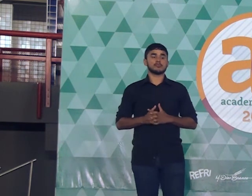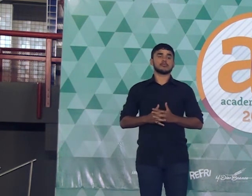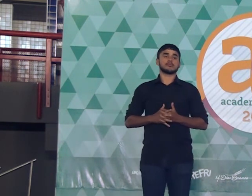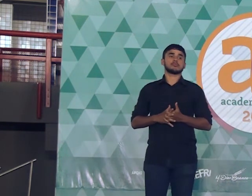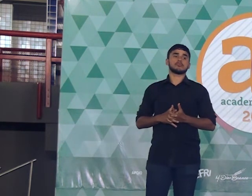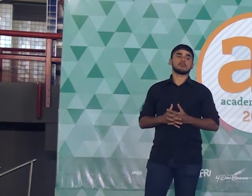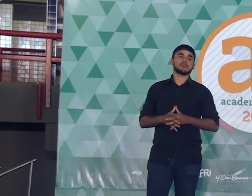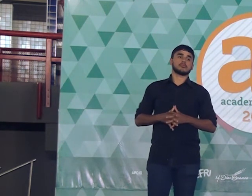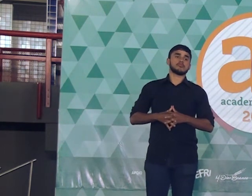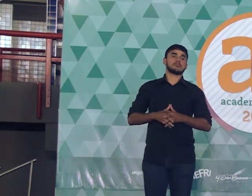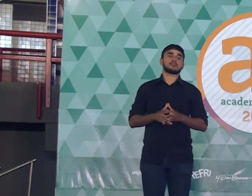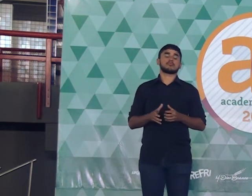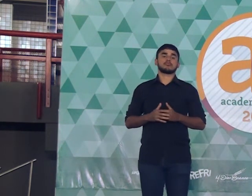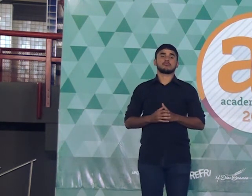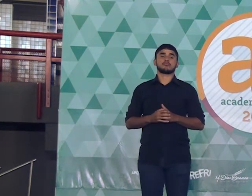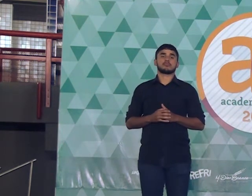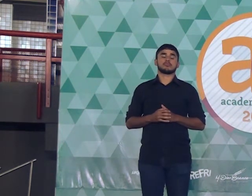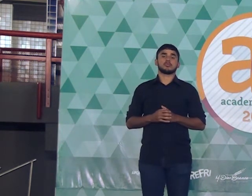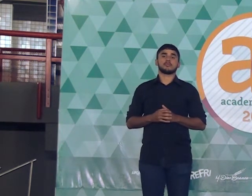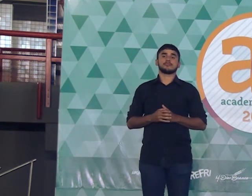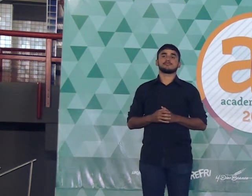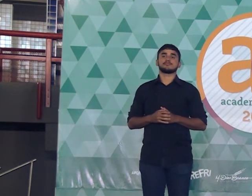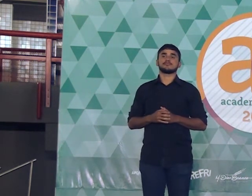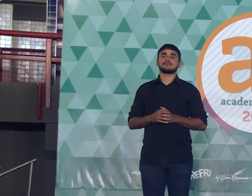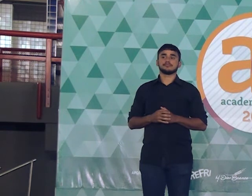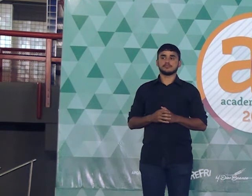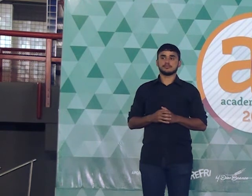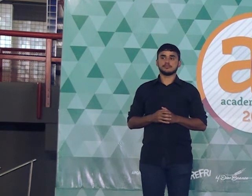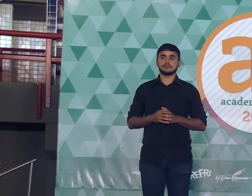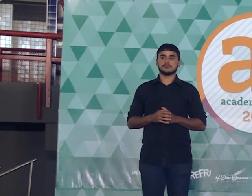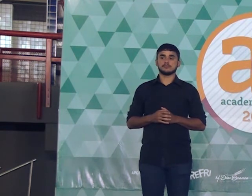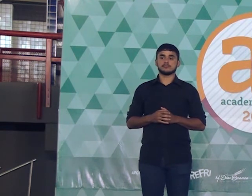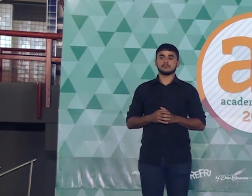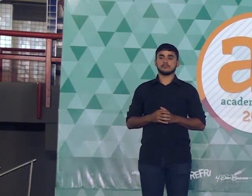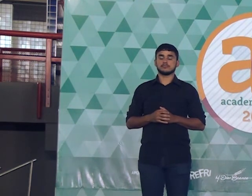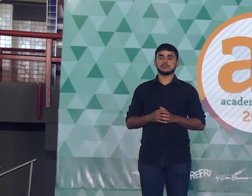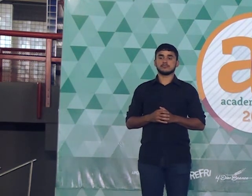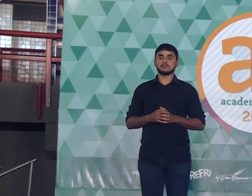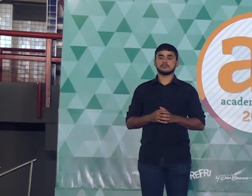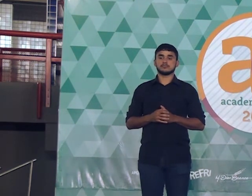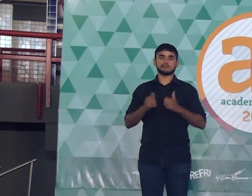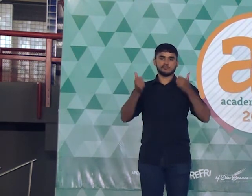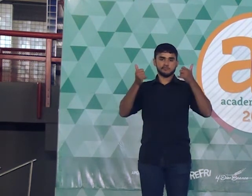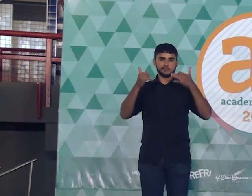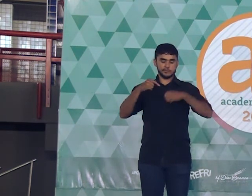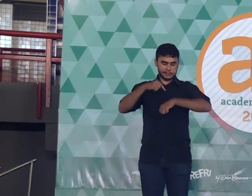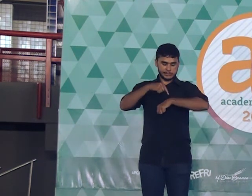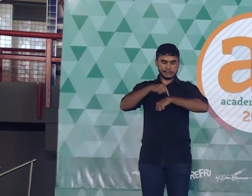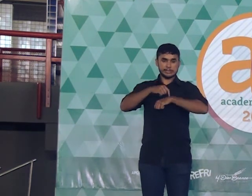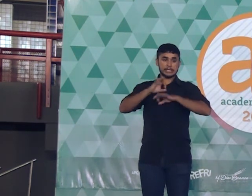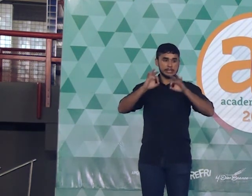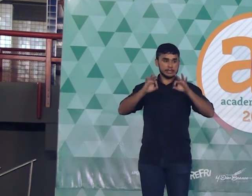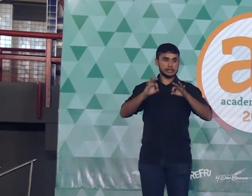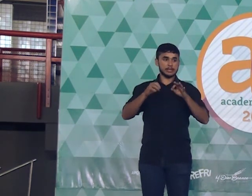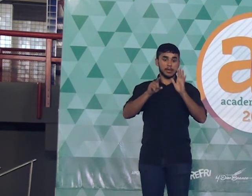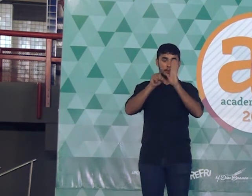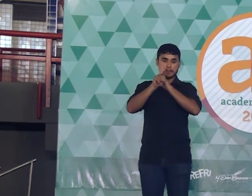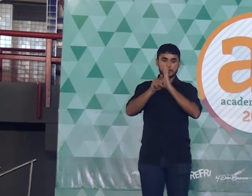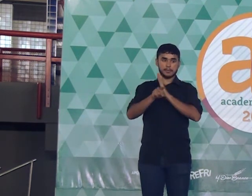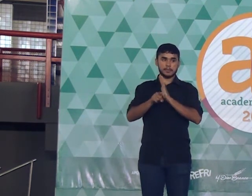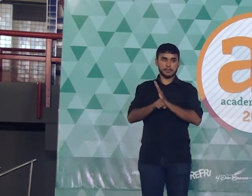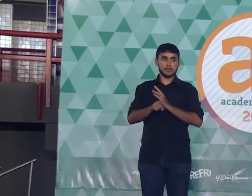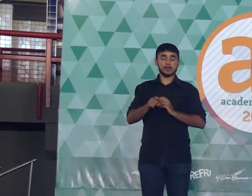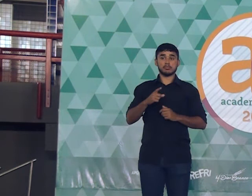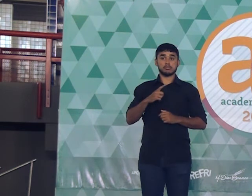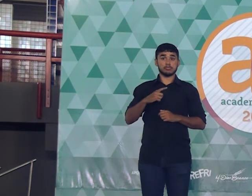Ainda não, aí eu passo. Tranquilo. Bom, pessoal, para otimizar um pouquinho aqui o tempo, eu vou resolver um pouquinho mais de